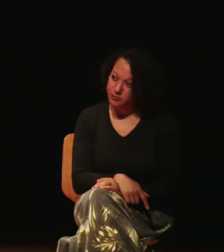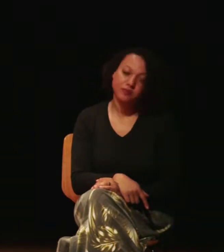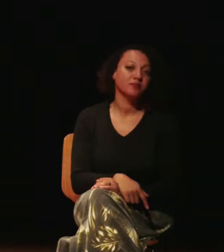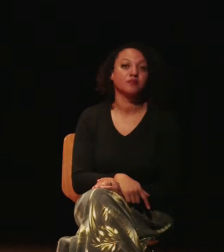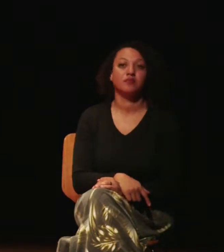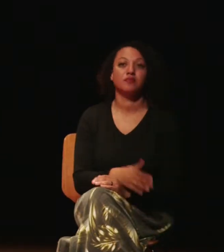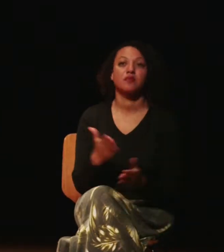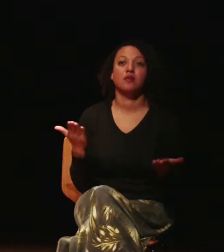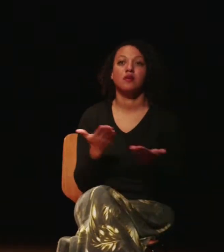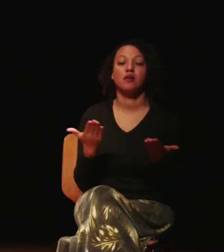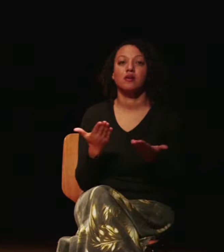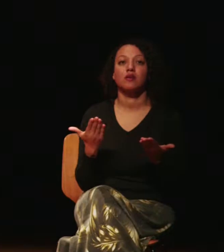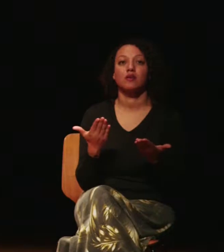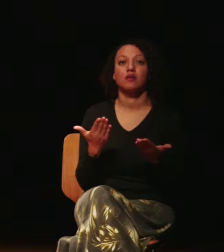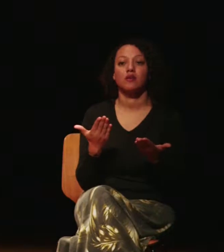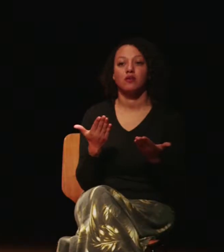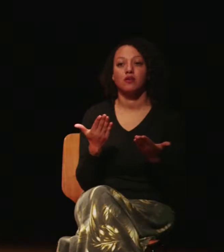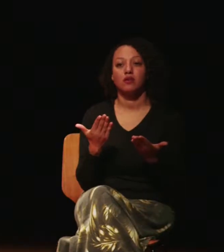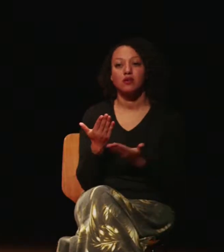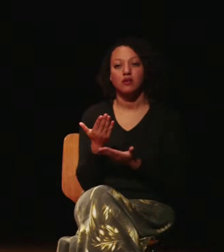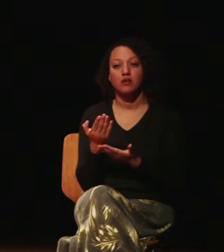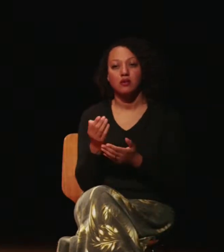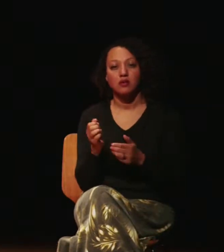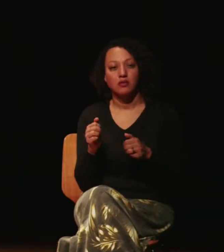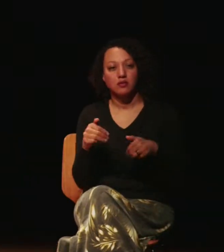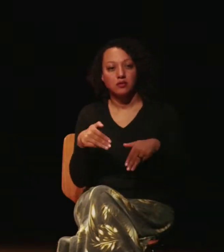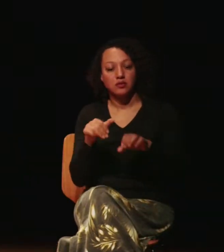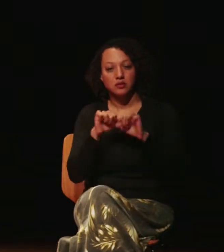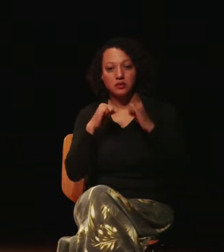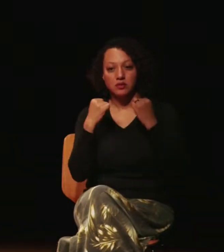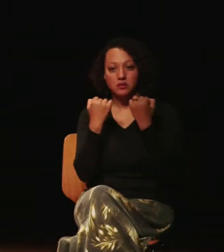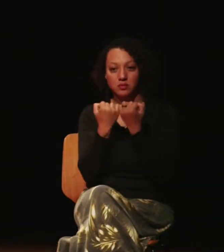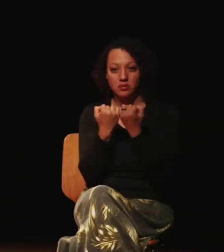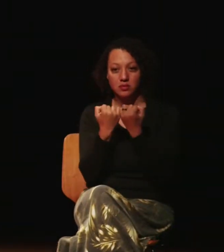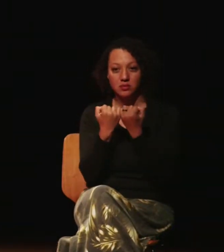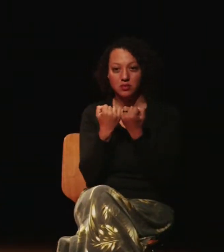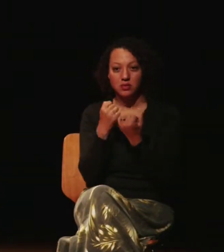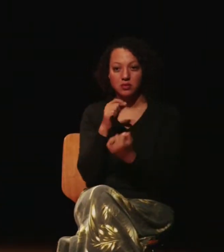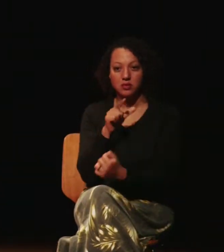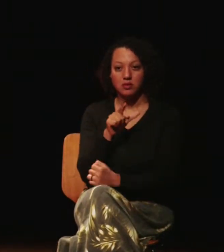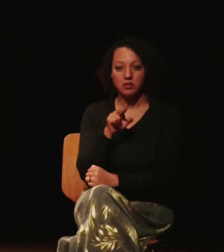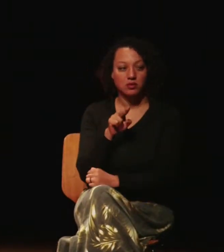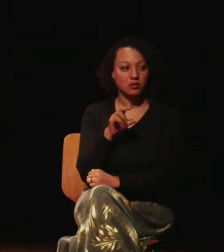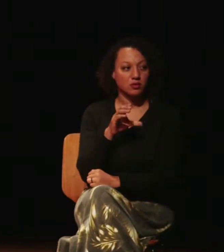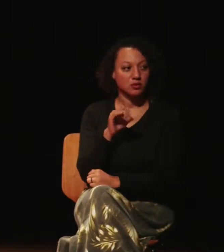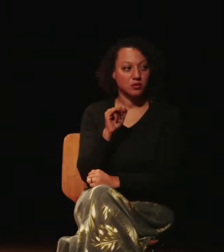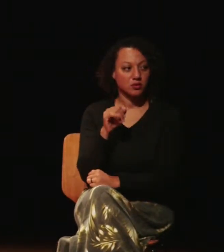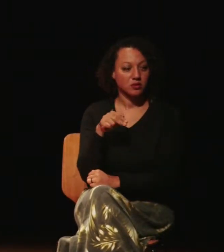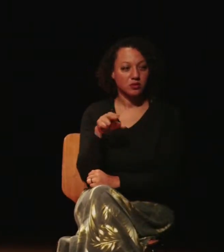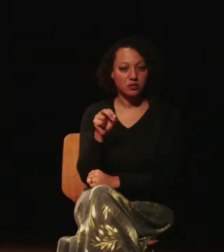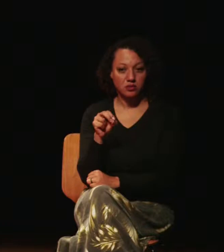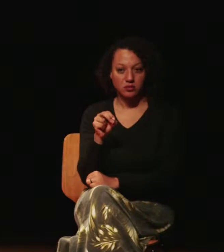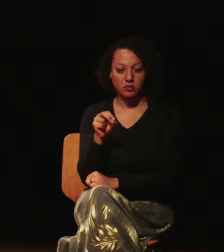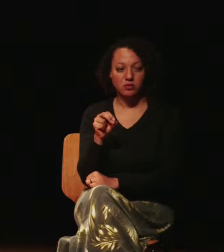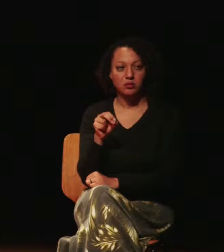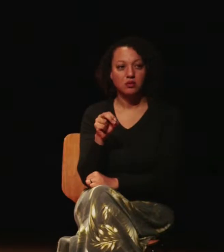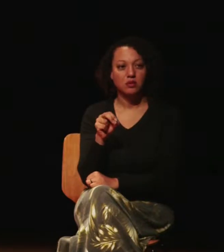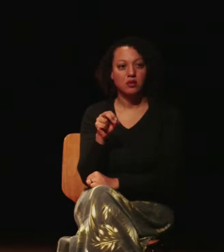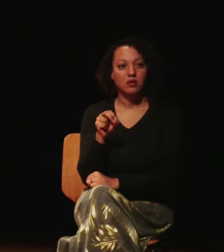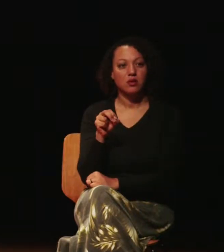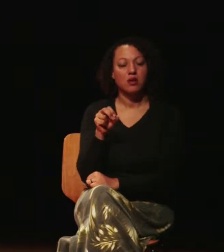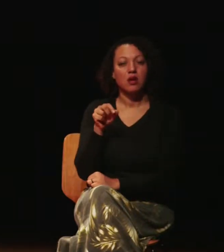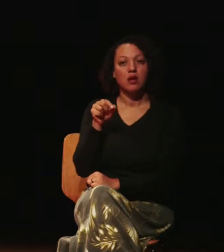a gente vai dar então a fala de encerramento do seminário com o Luciano Migliaccio. O Luciano,